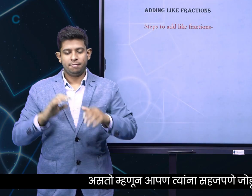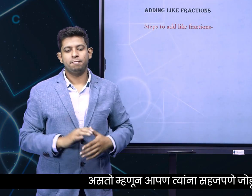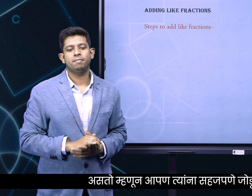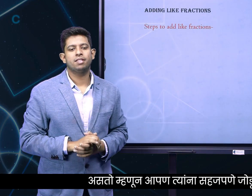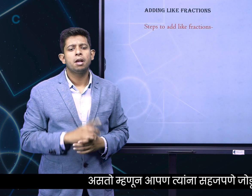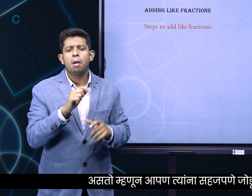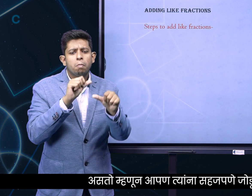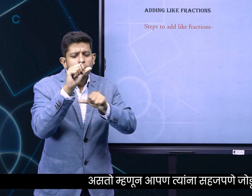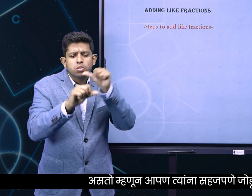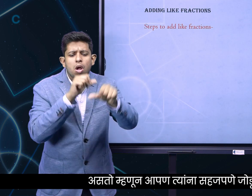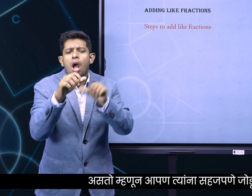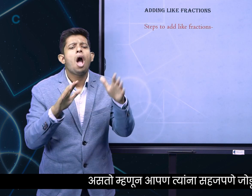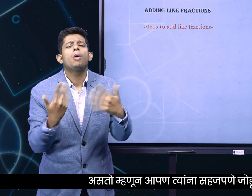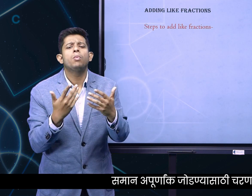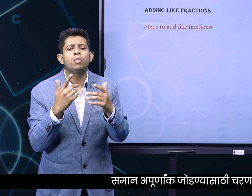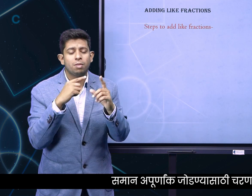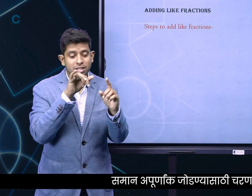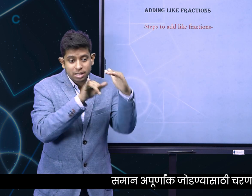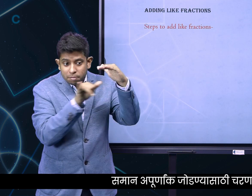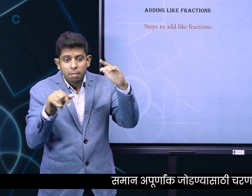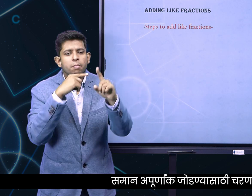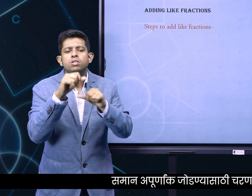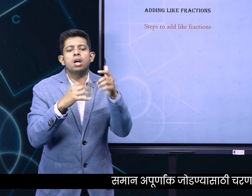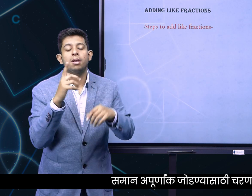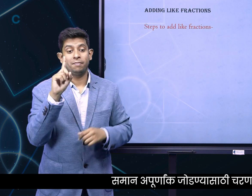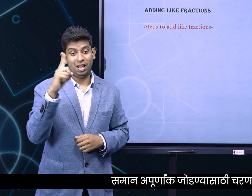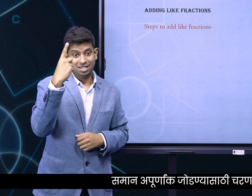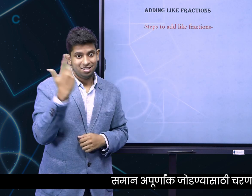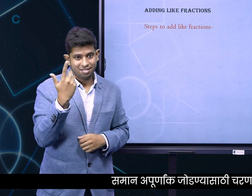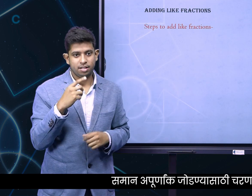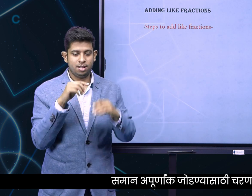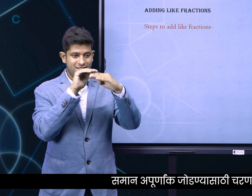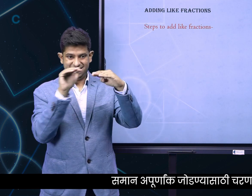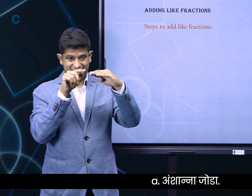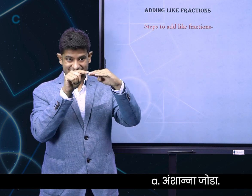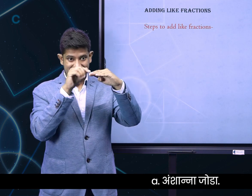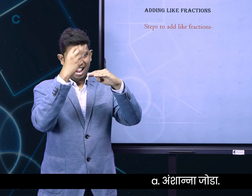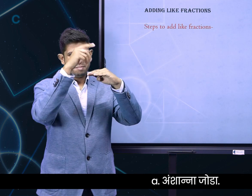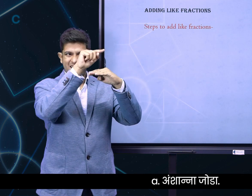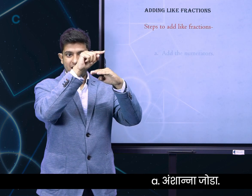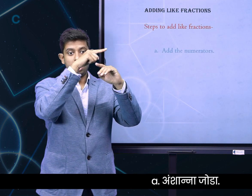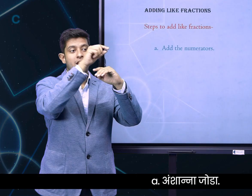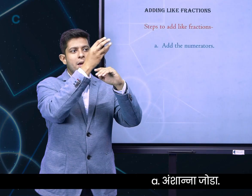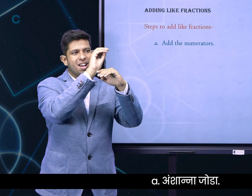त्यांना सहजपणे जोडू शकतो. समान अपूर्णांक जोडण्यासाठी चरण: अंशांना